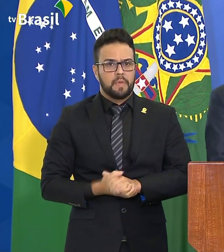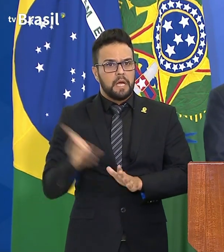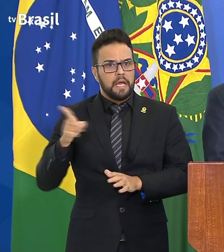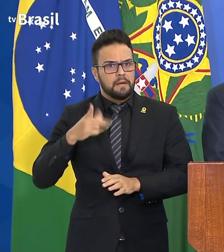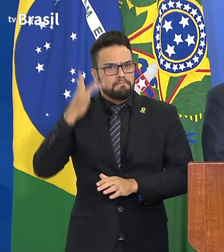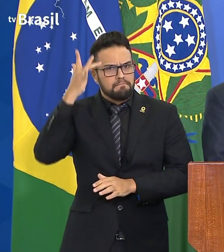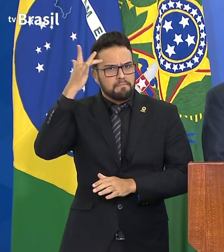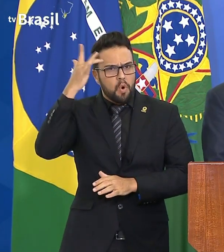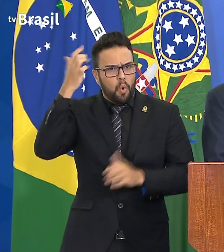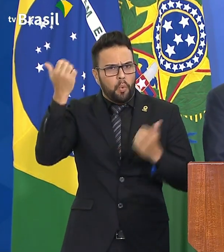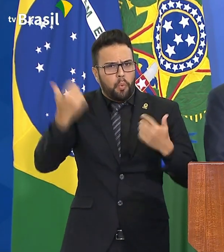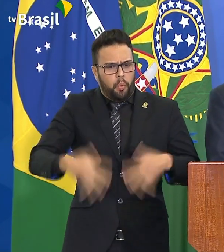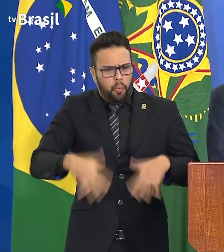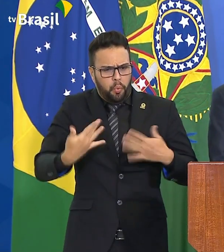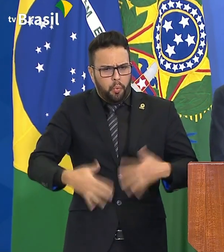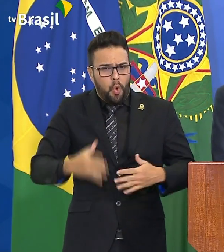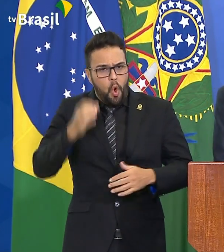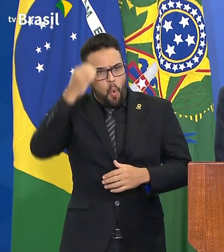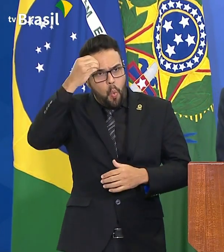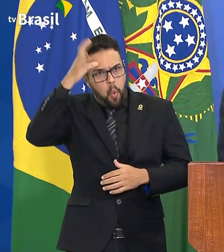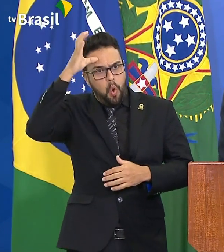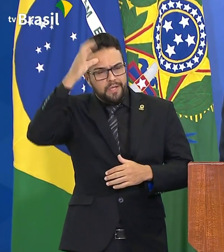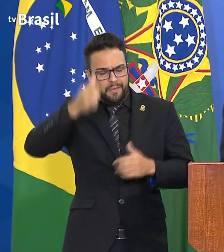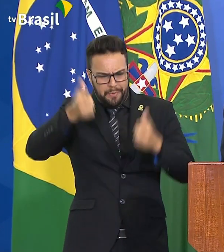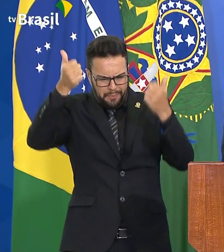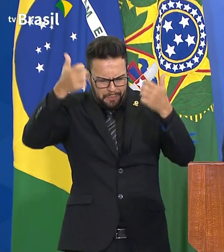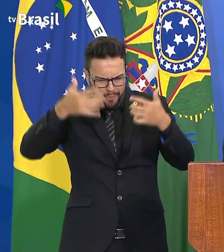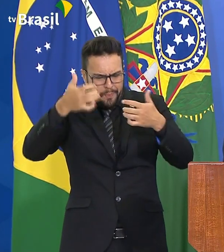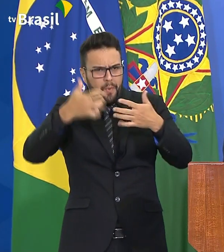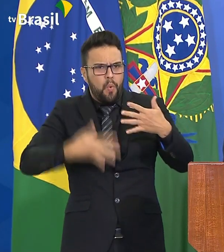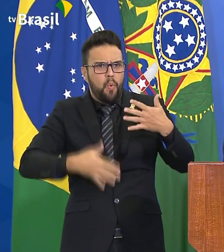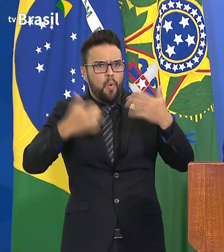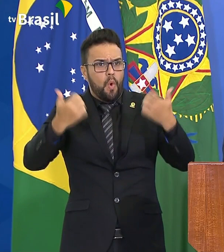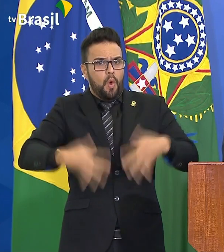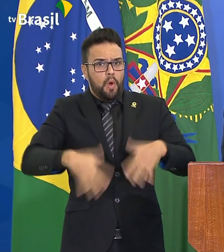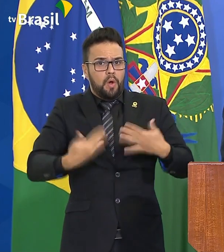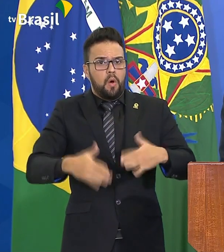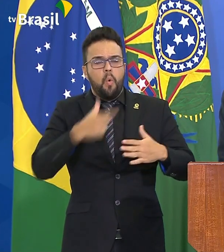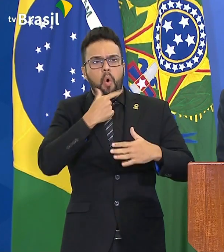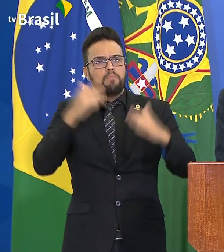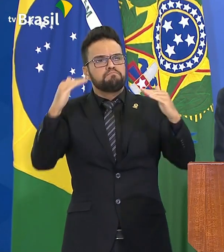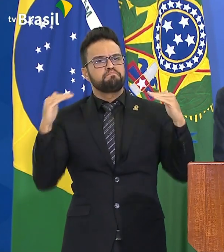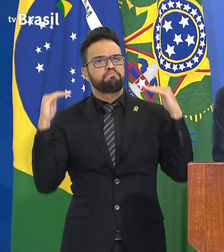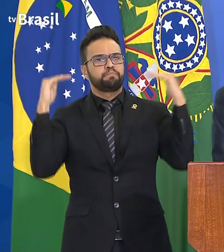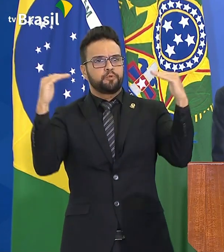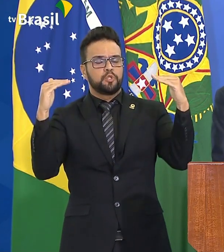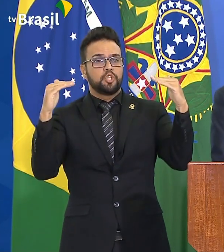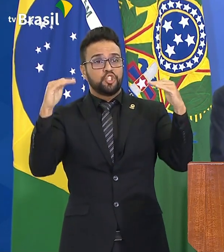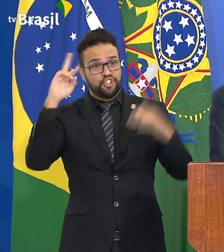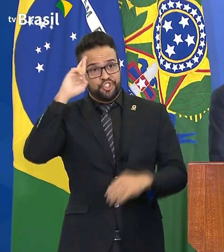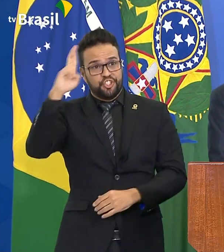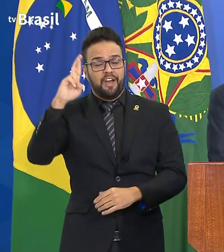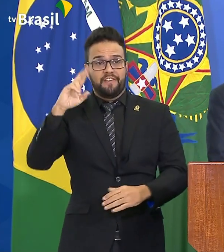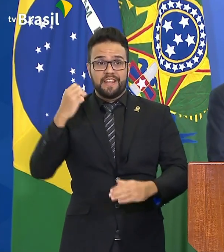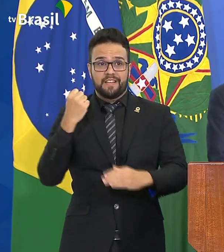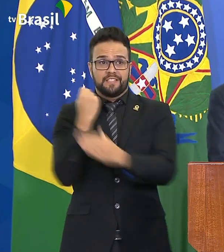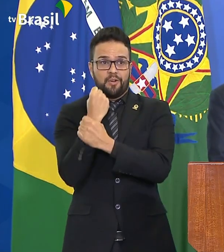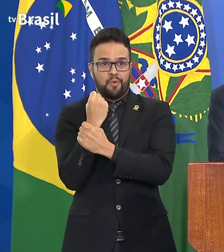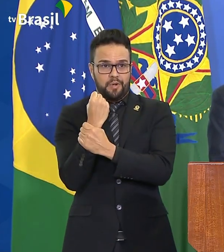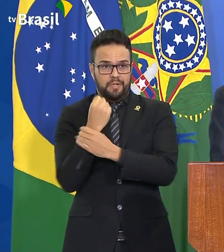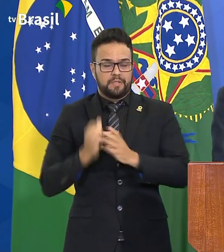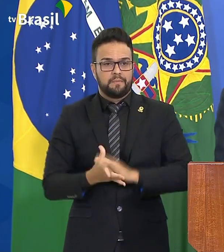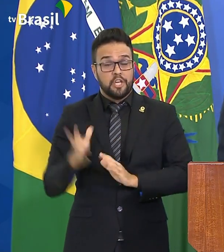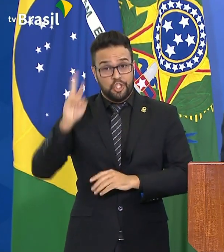vasto conhecimento um homem altura de representar e dizer o chefe da segurança do